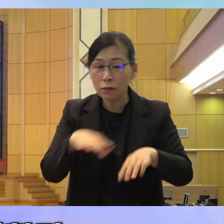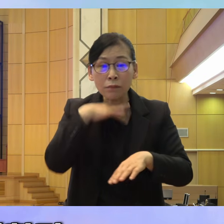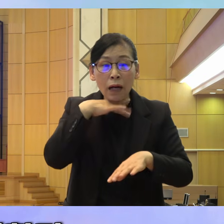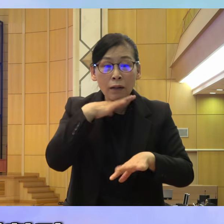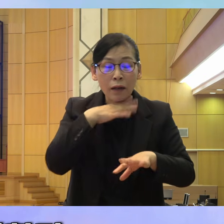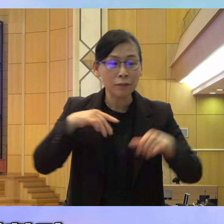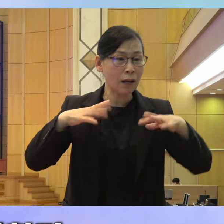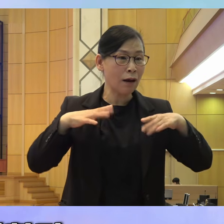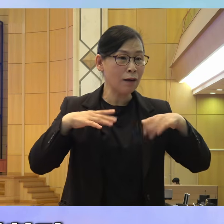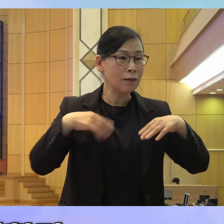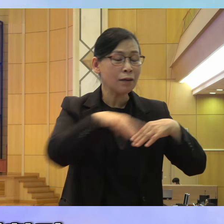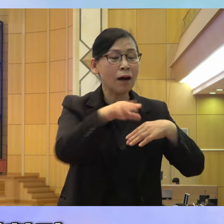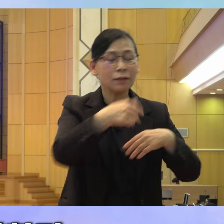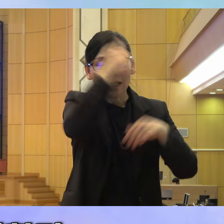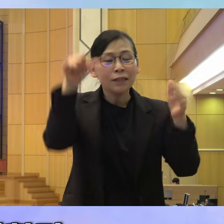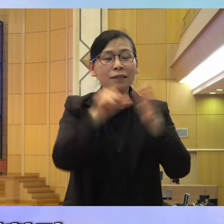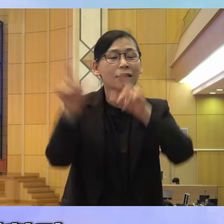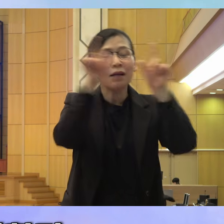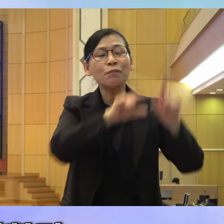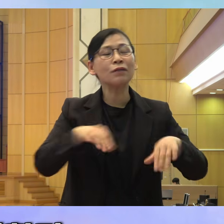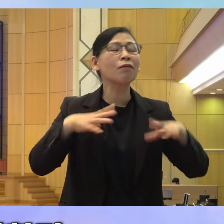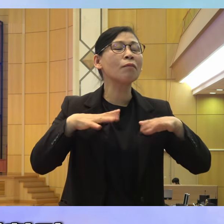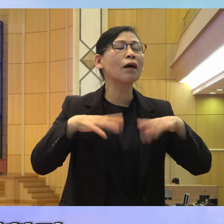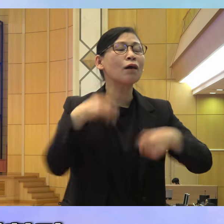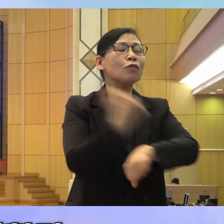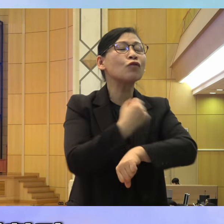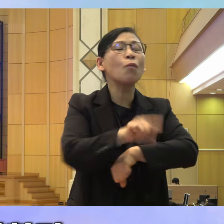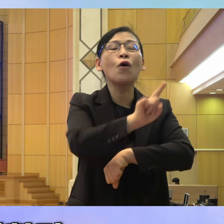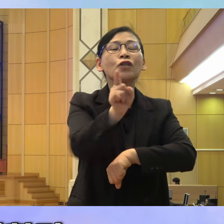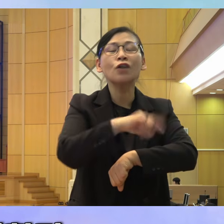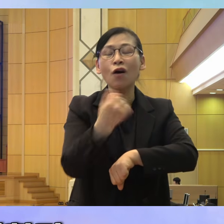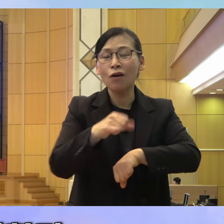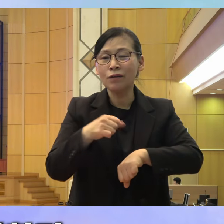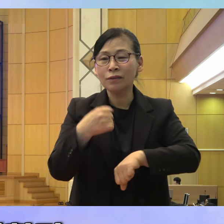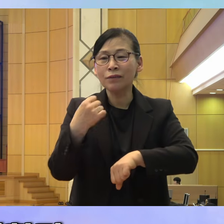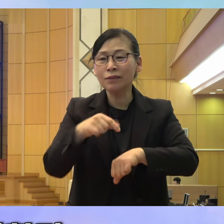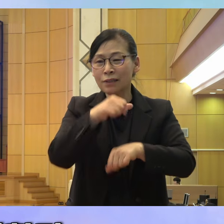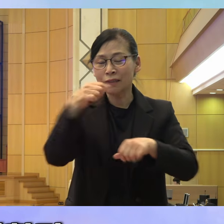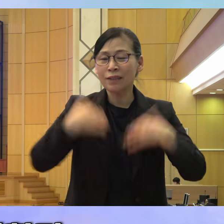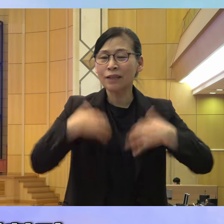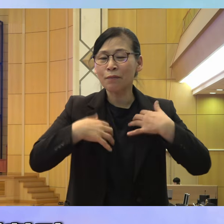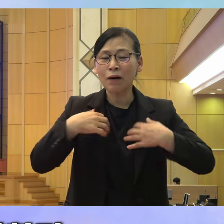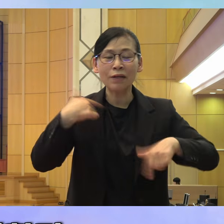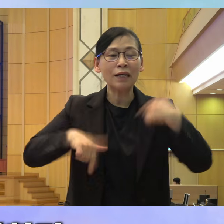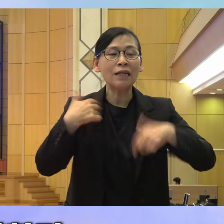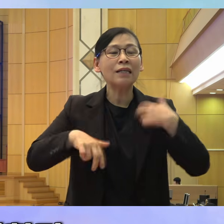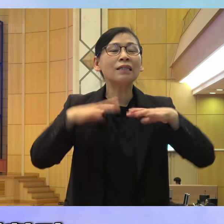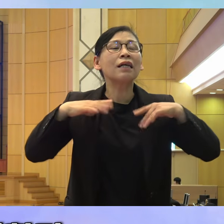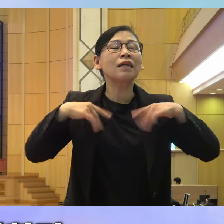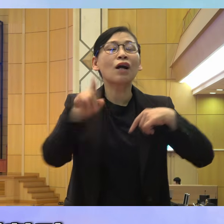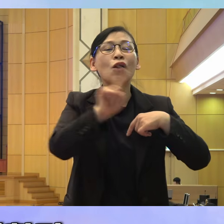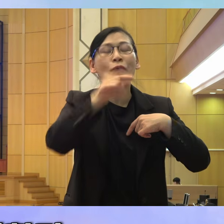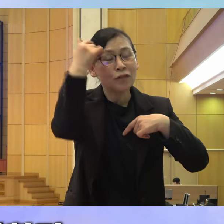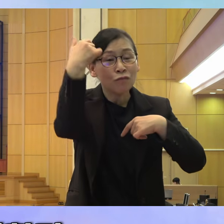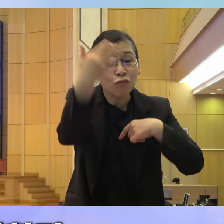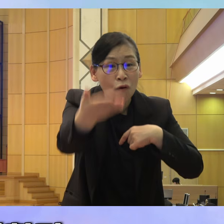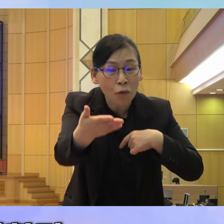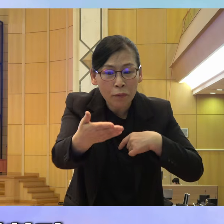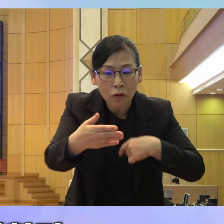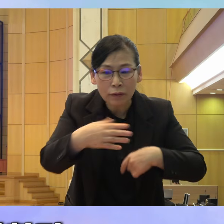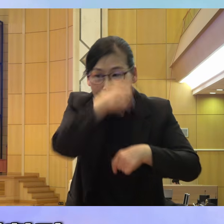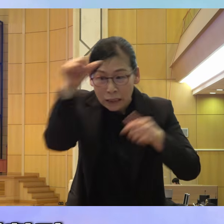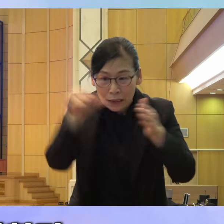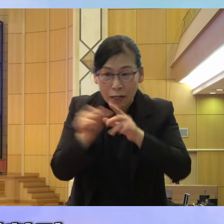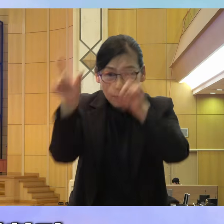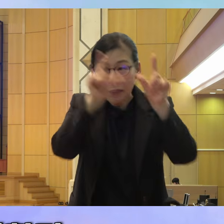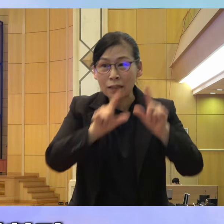연수의 자랑이 말은 내가 70까지 살고 80까지 살아온 나의